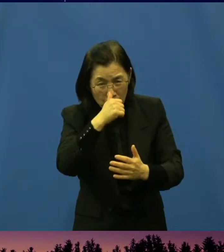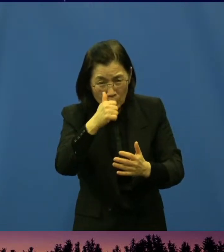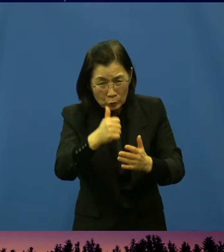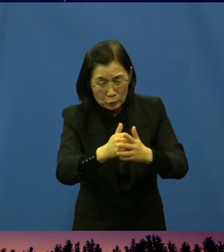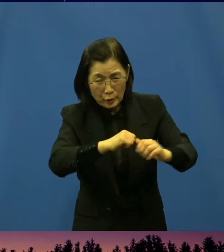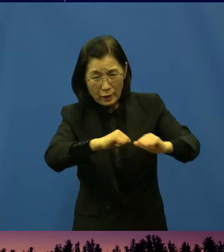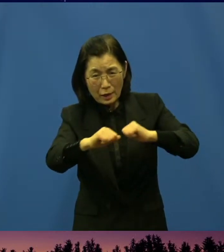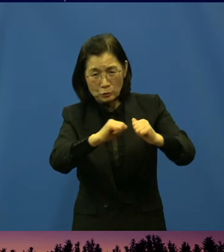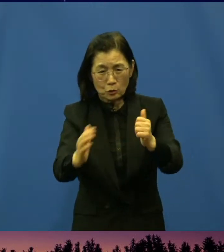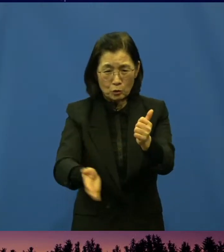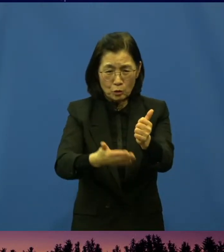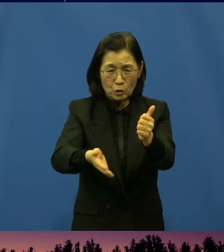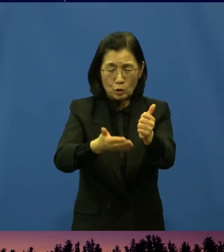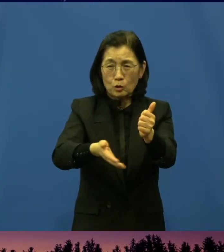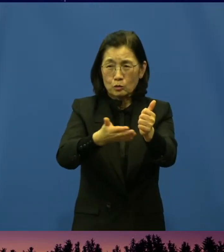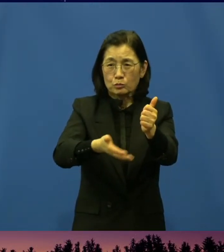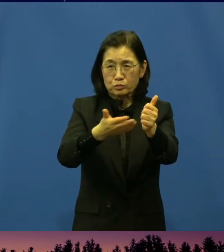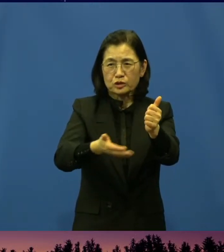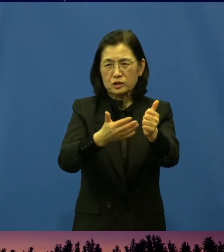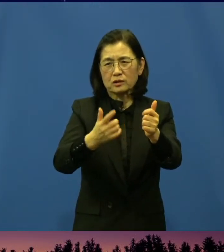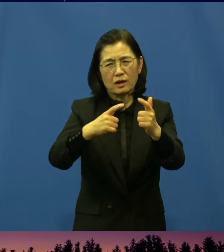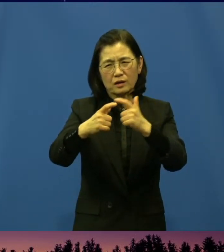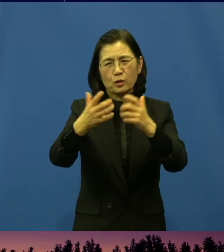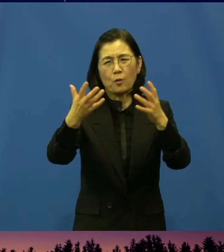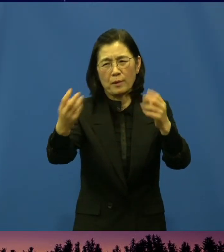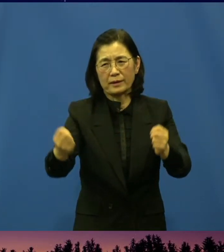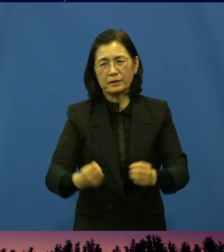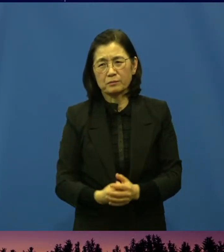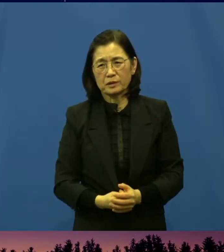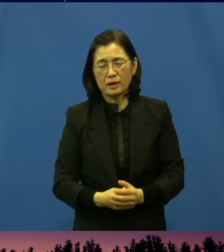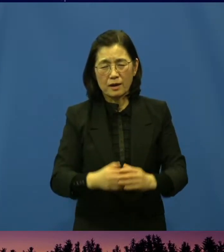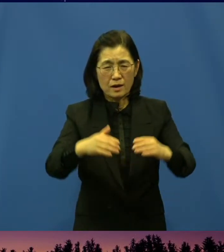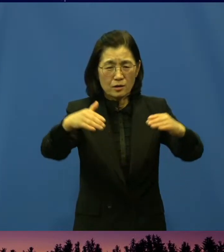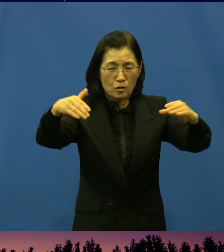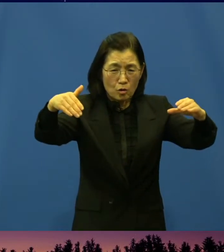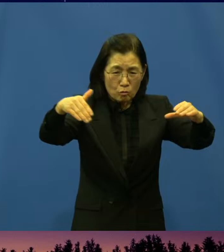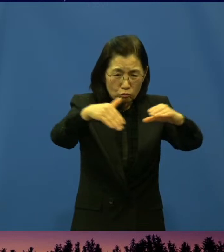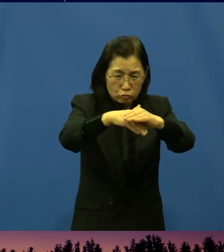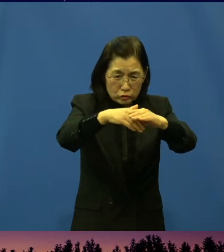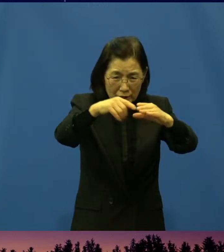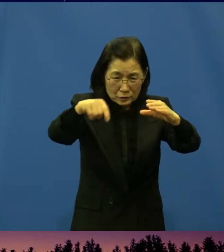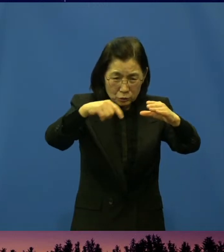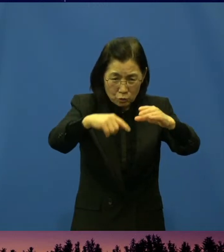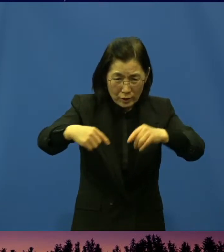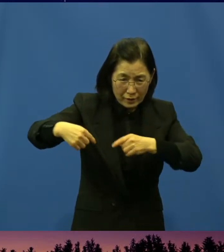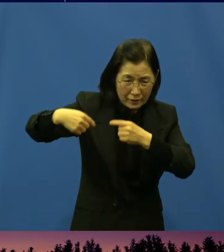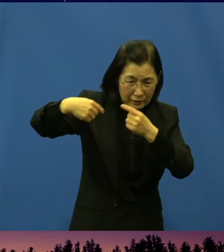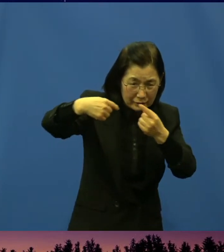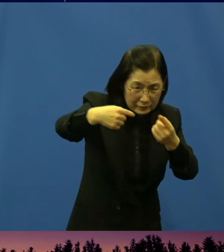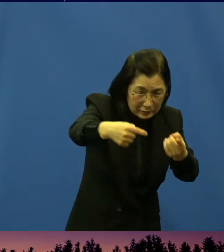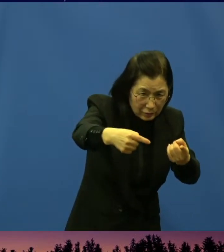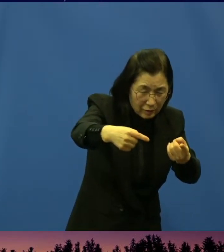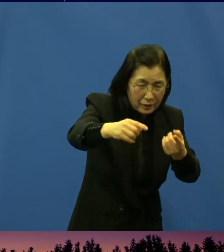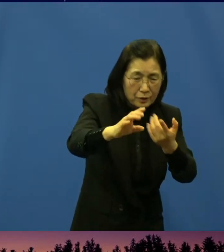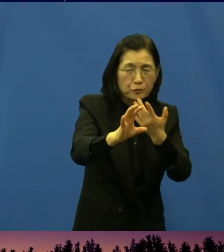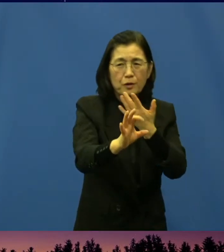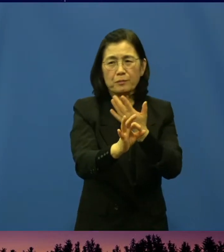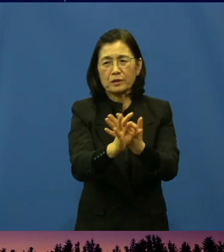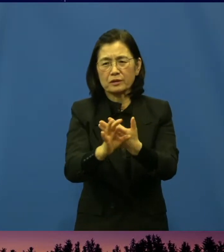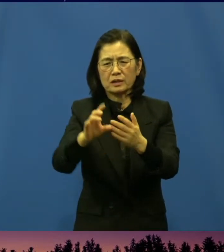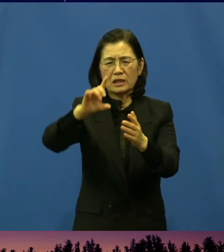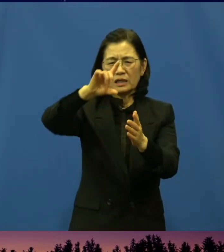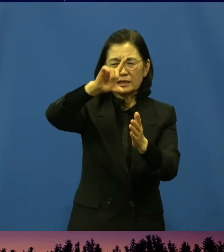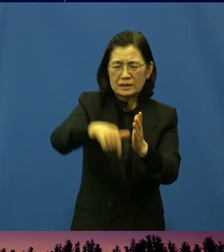네. 그러니까 그런 문화 안에 내가 연루되면, 그죠? 어떻게 돼요? 내 시간이